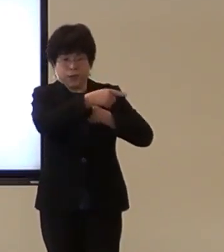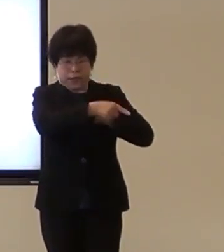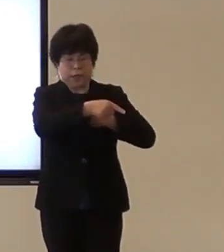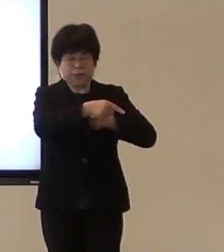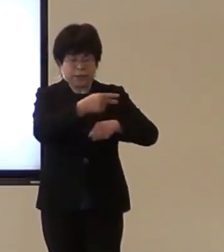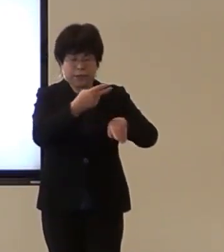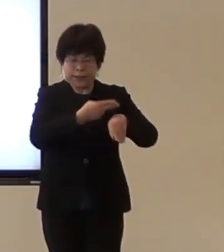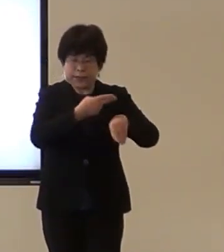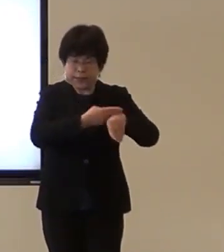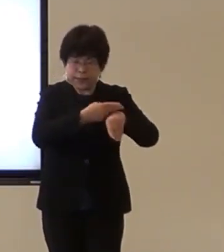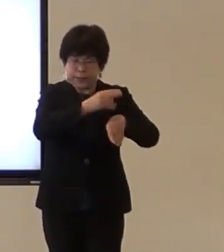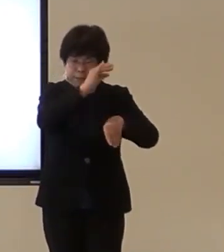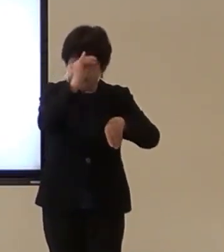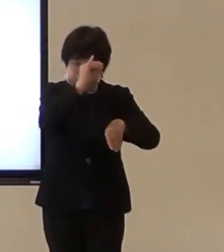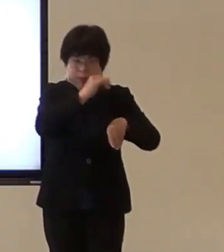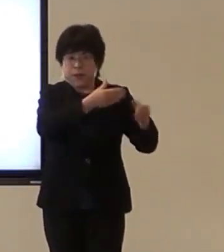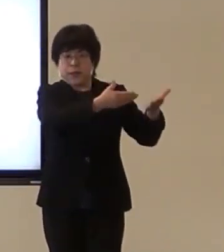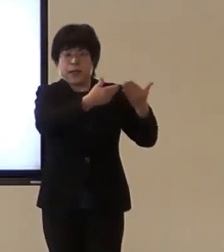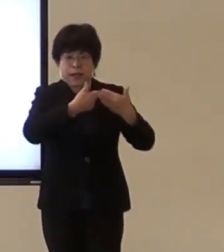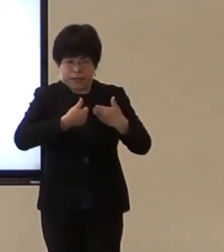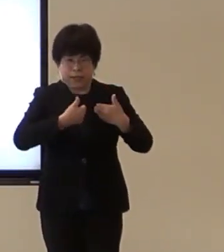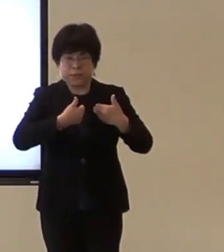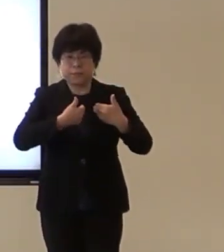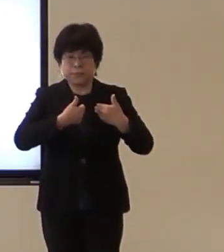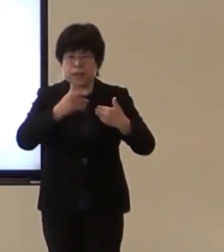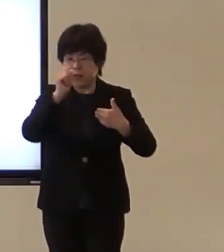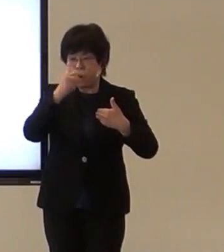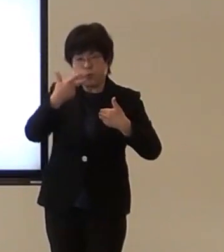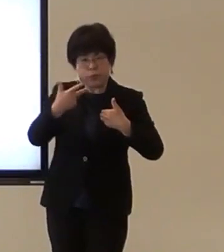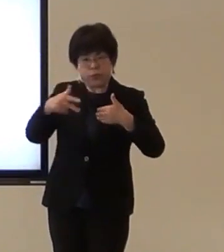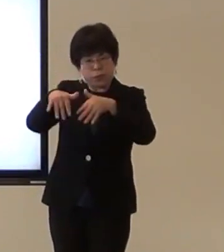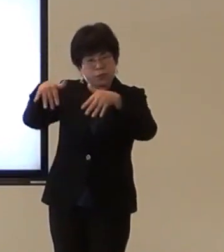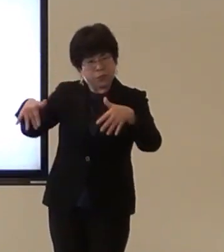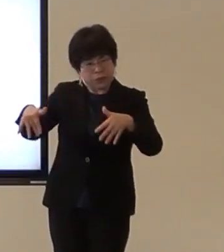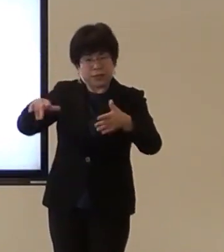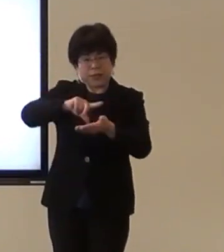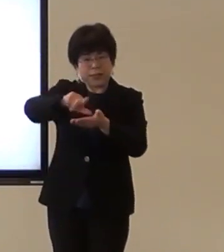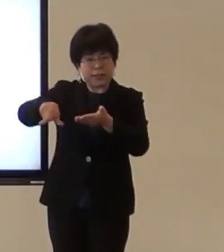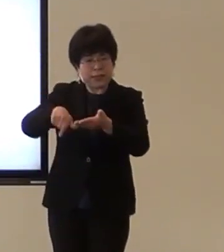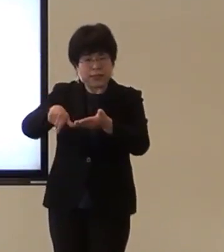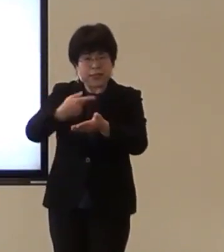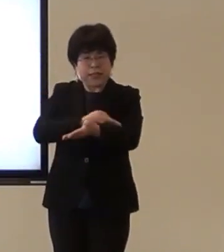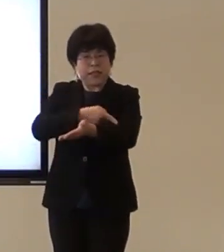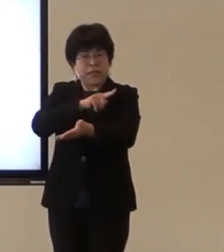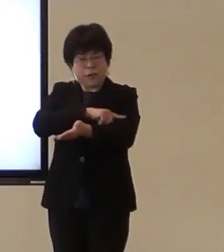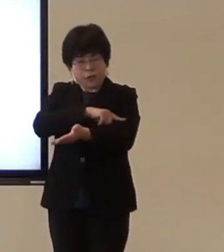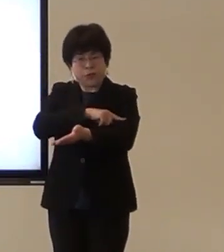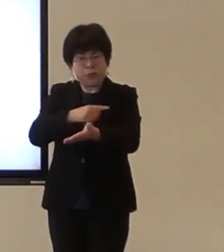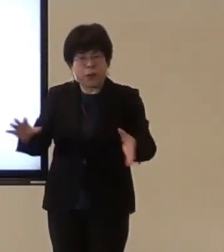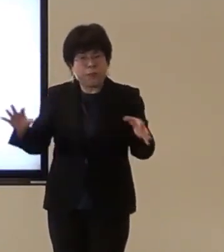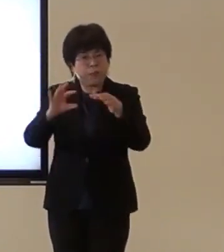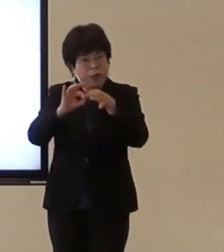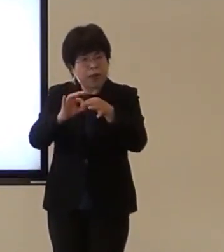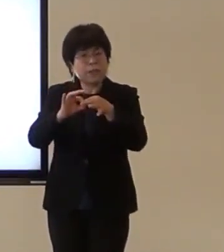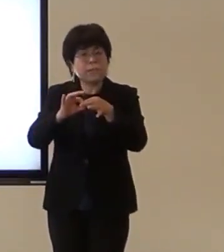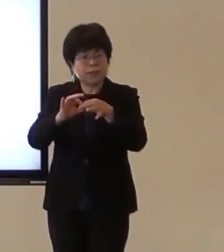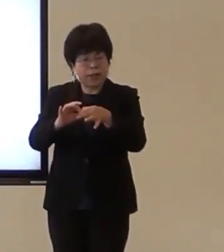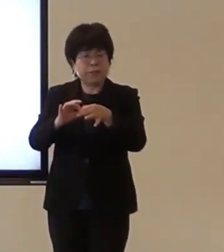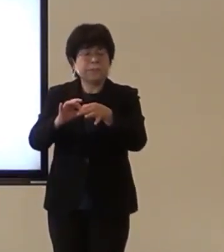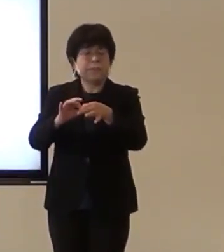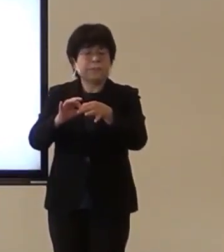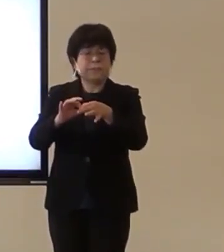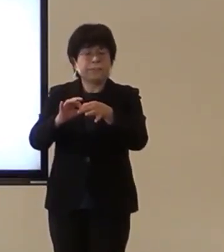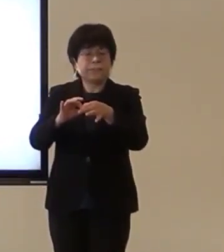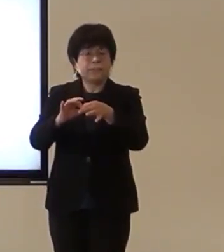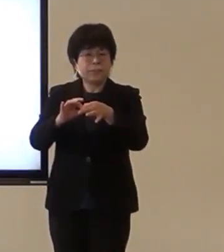ただき、私どものモデル、組織力、地域力をいかんなく発揮をさせて、最大限発揮をさせていただき